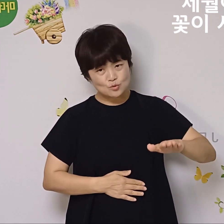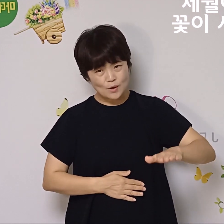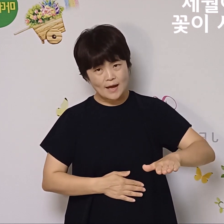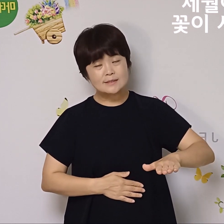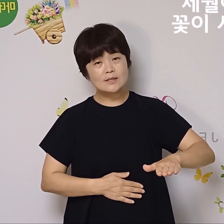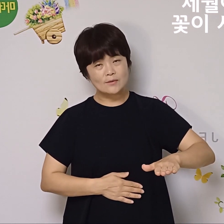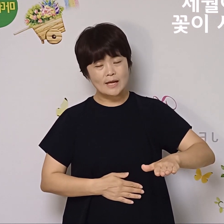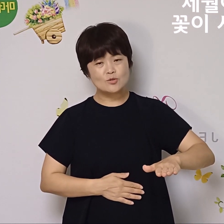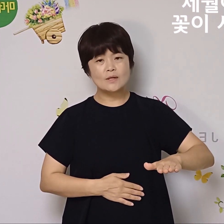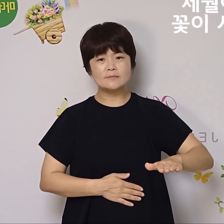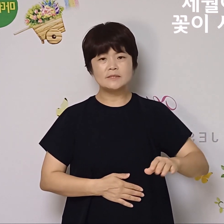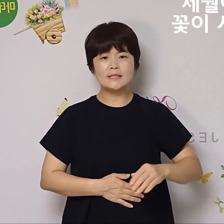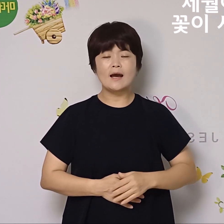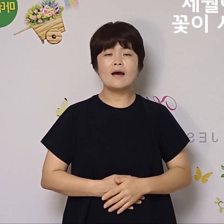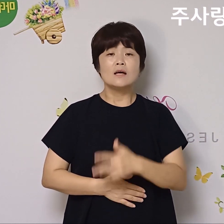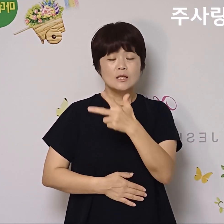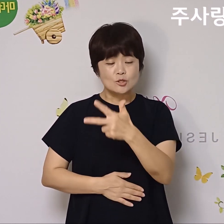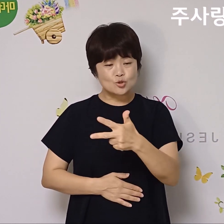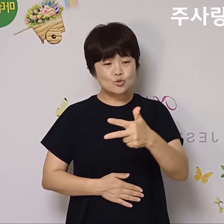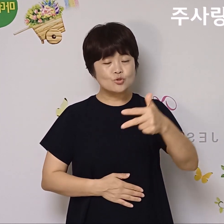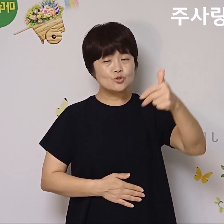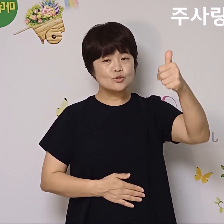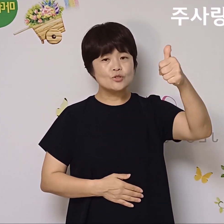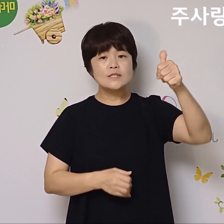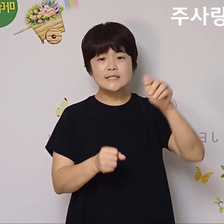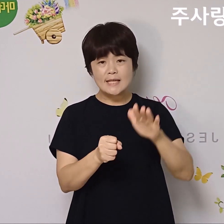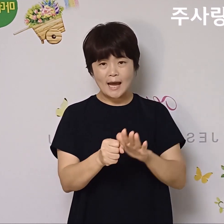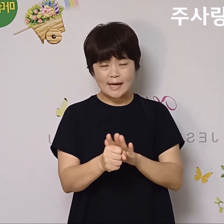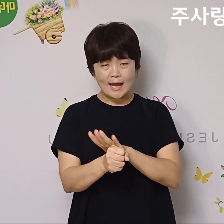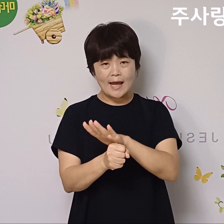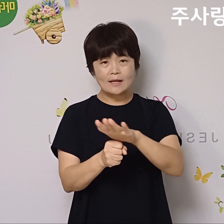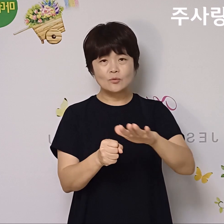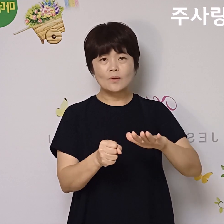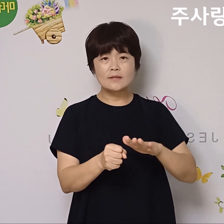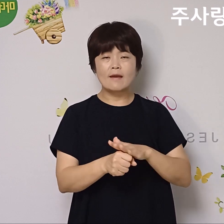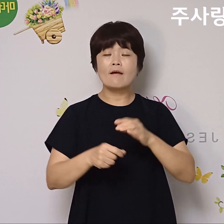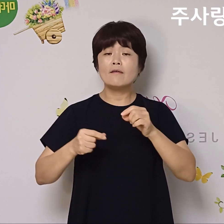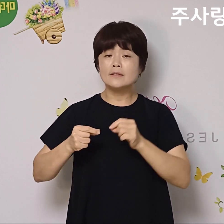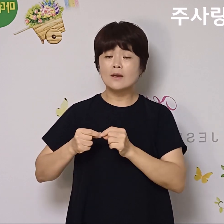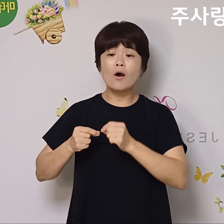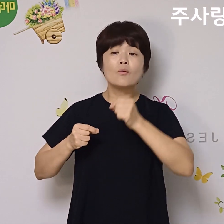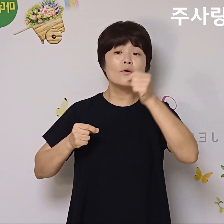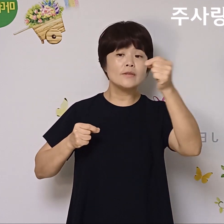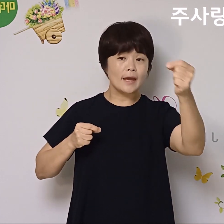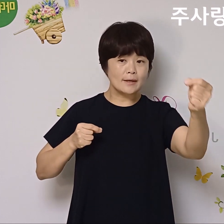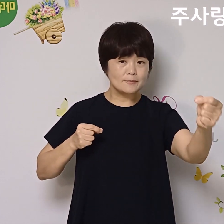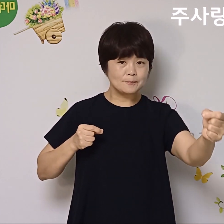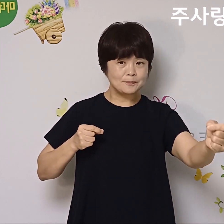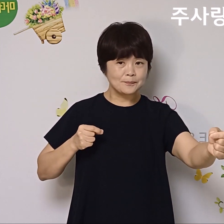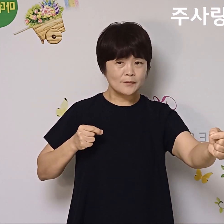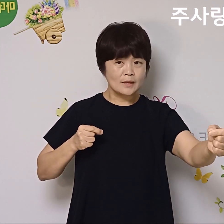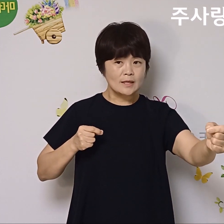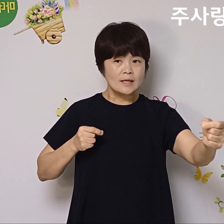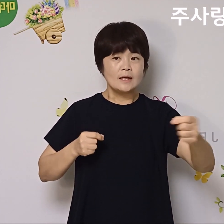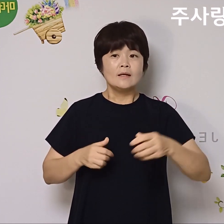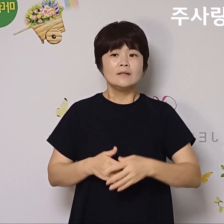반전수화 그러나 수화됩니다. 주, 사랑 똑같아요. 영원해.